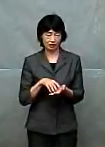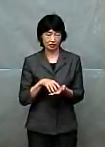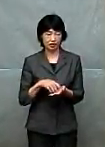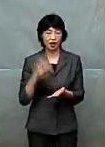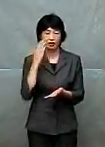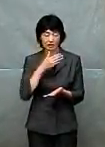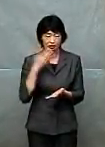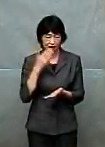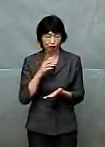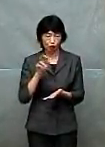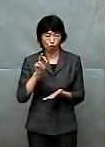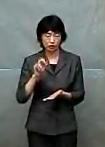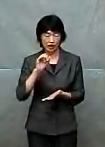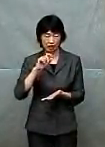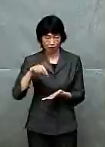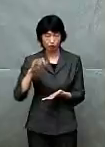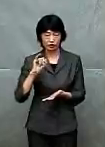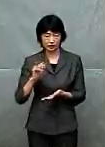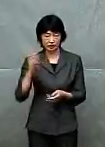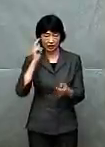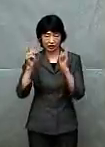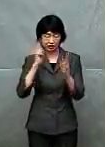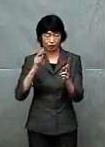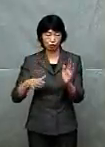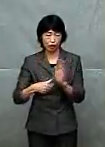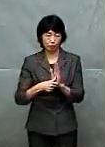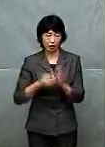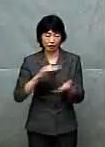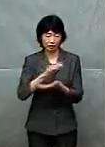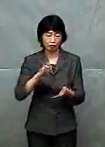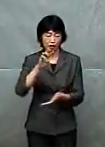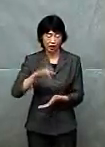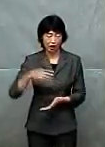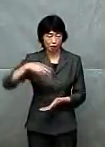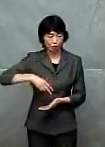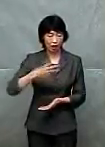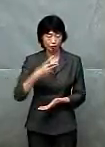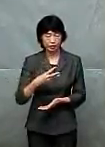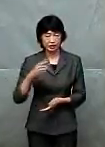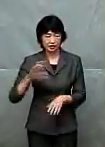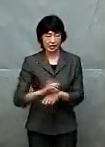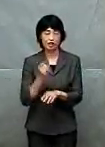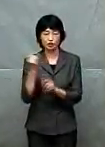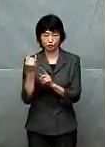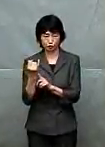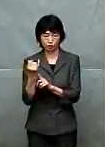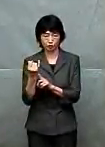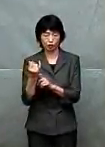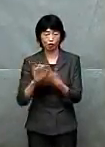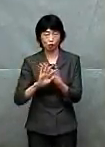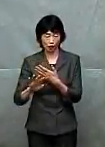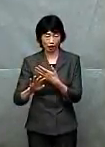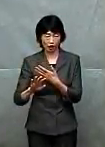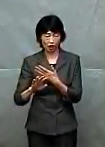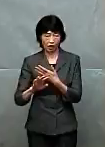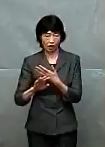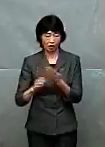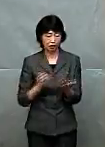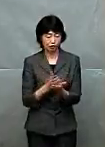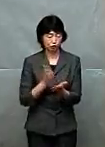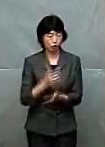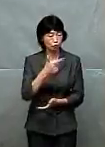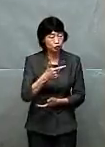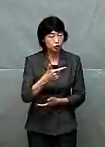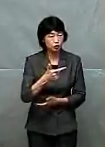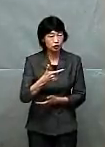式会社の玉川真美選手をはじめ、技能五輪 6職種の メダリストなど